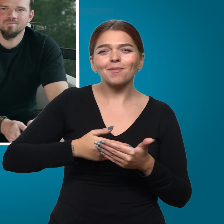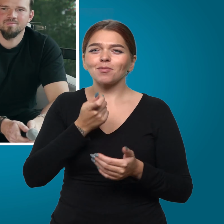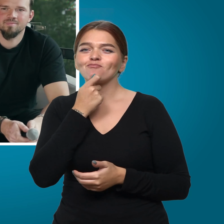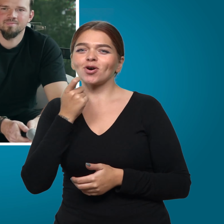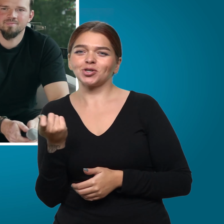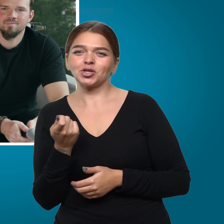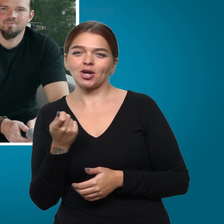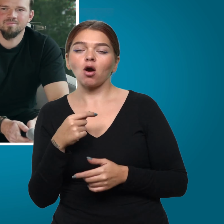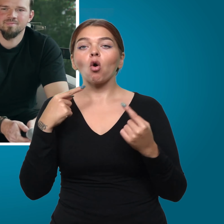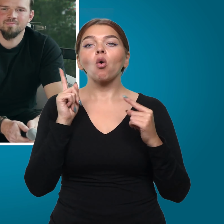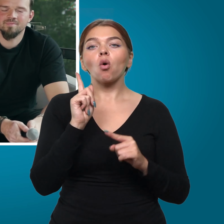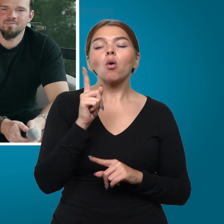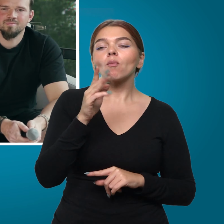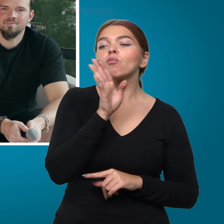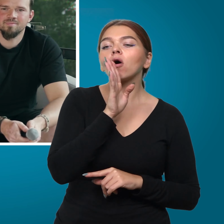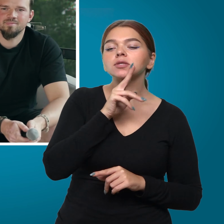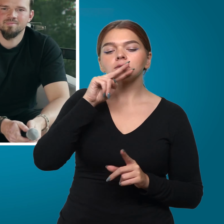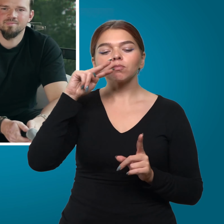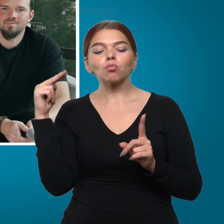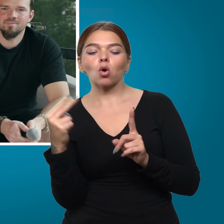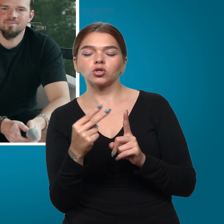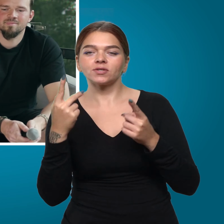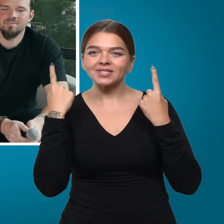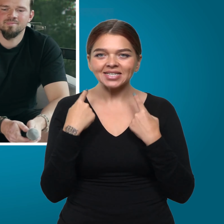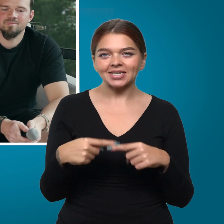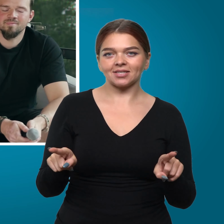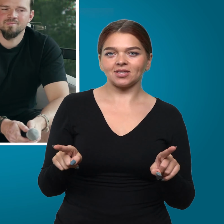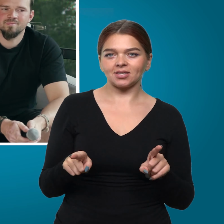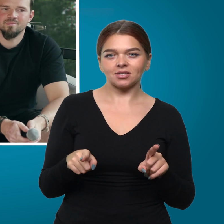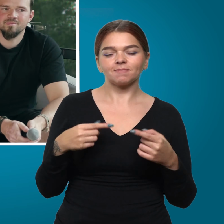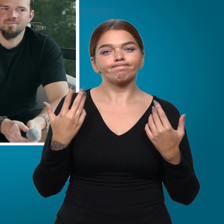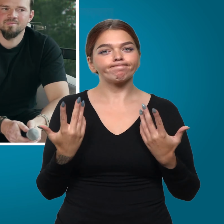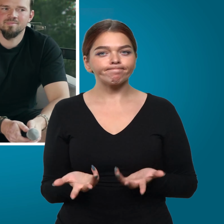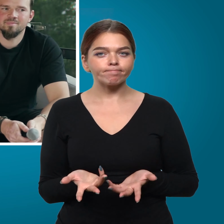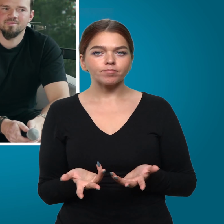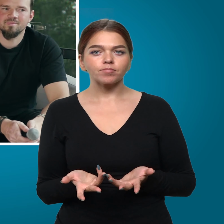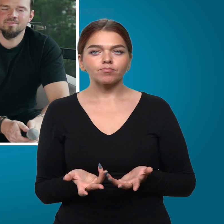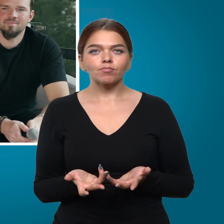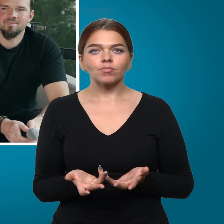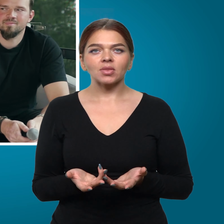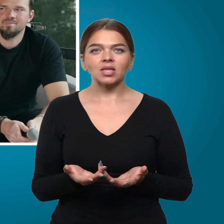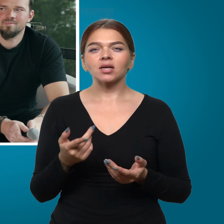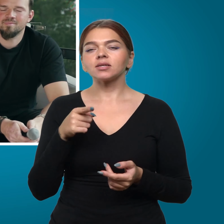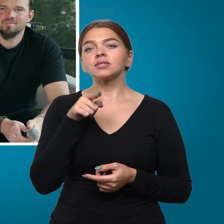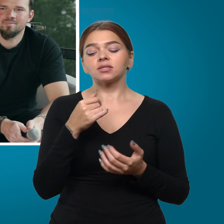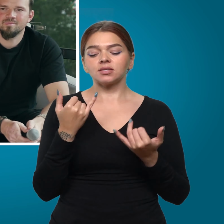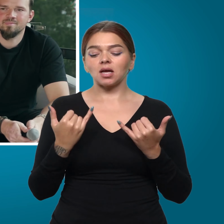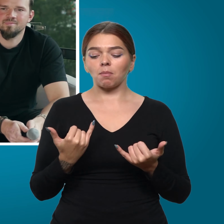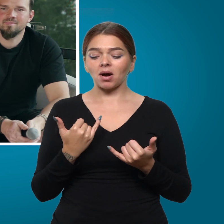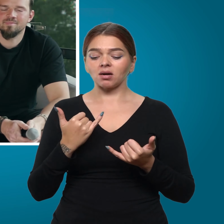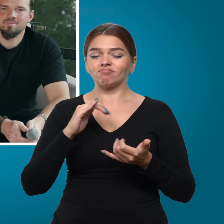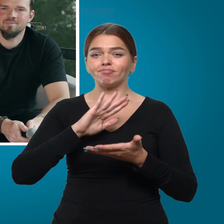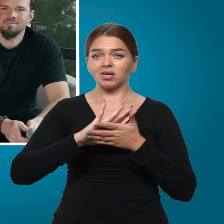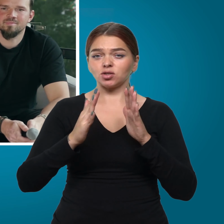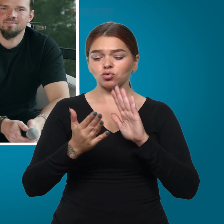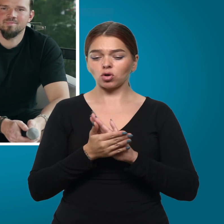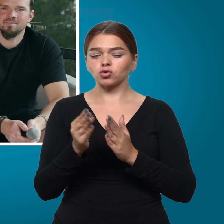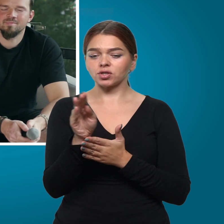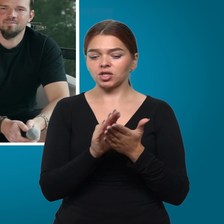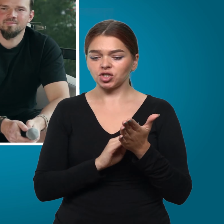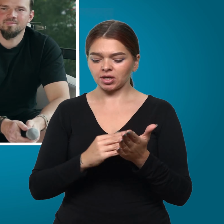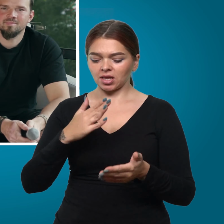mum. Tai po kol kas tikrai nesu pasiryžus rašyti iš vyro pusės. Man būtų sudėtinga. O kalbant